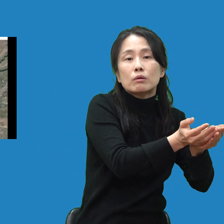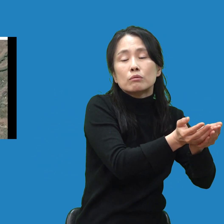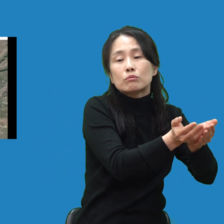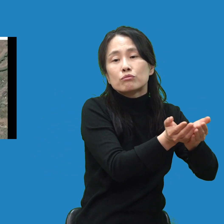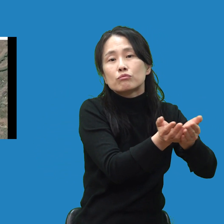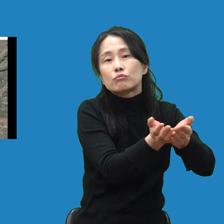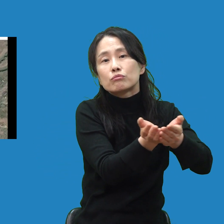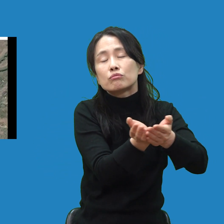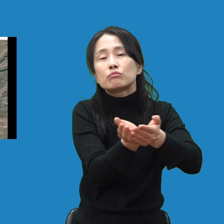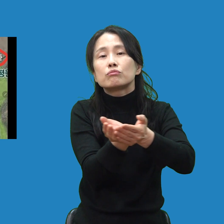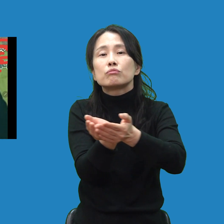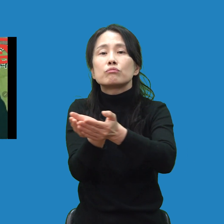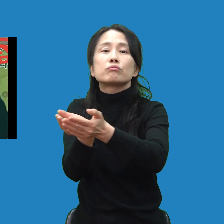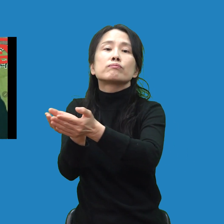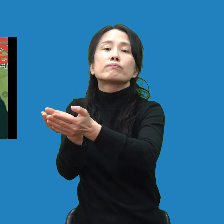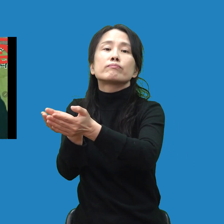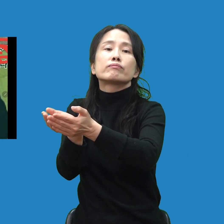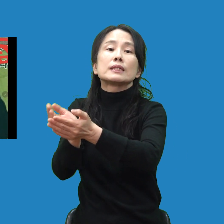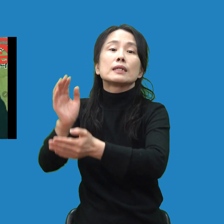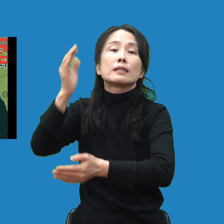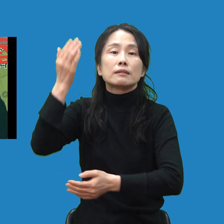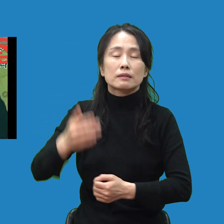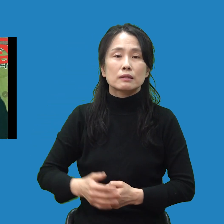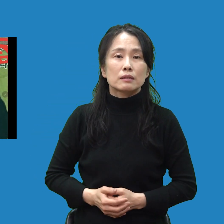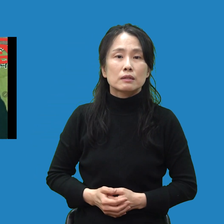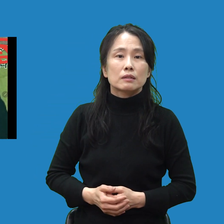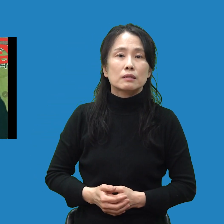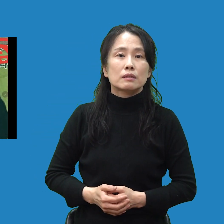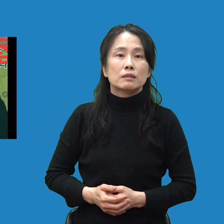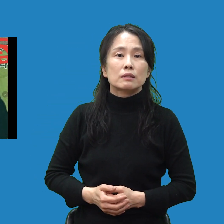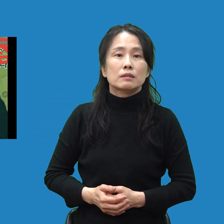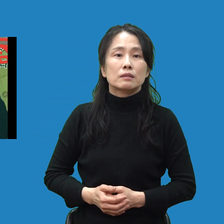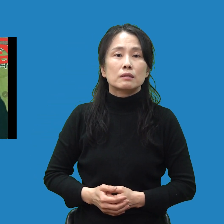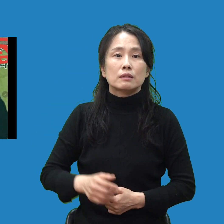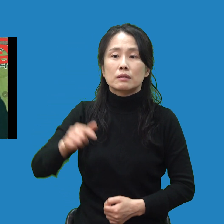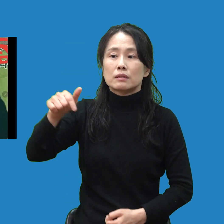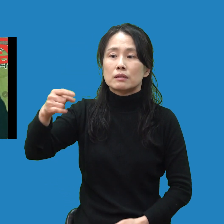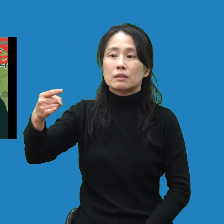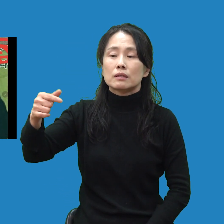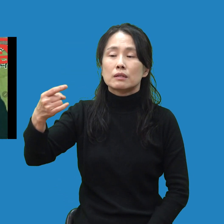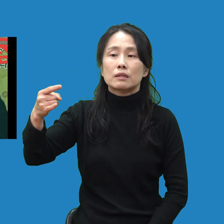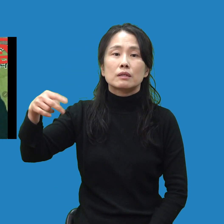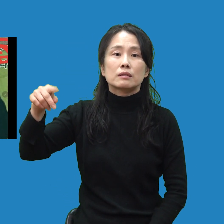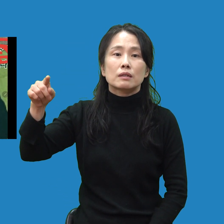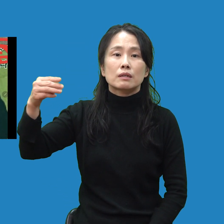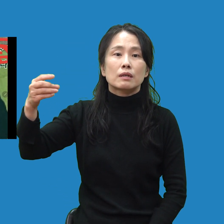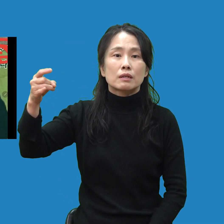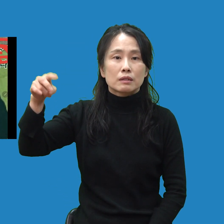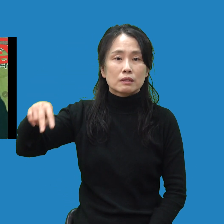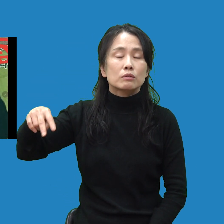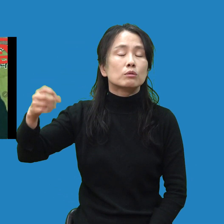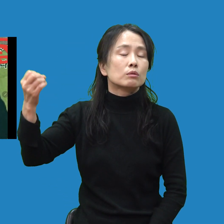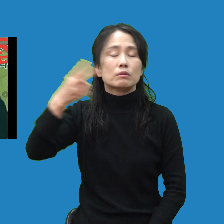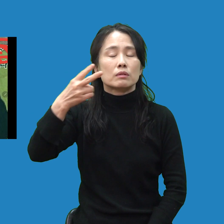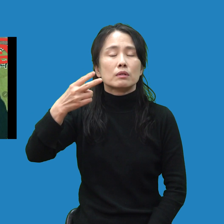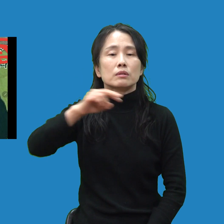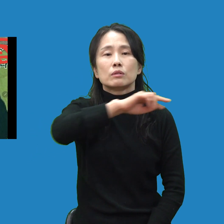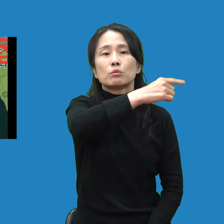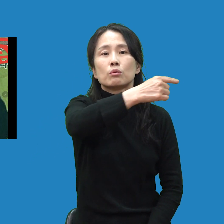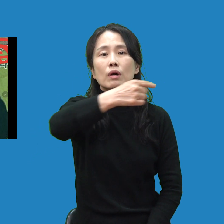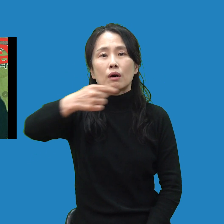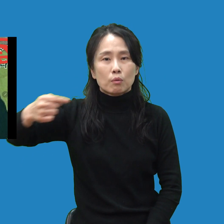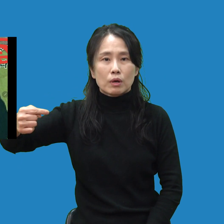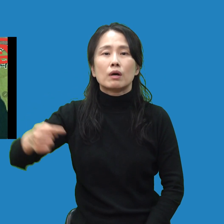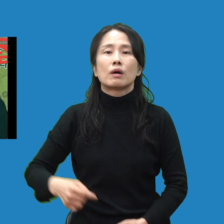했던 제자들이 서쪽으로 다시 이렇게 왔는데 게네사렛으로 이렇게 다시